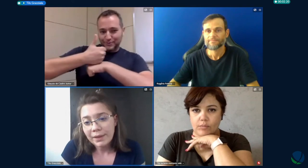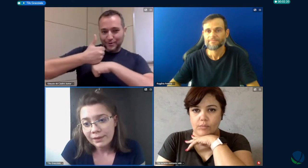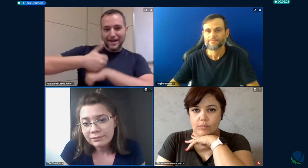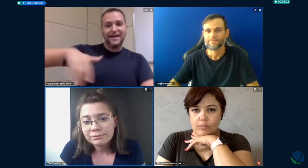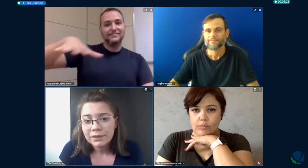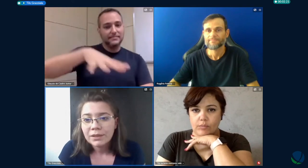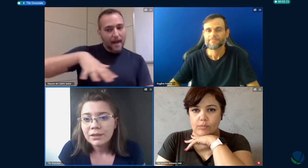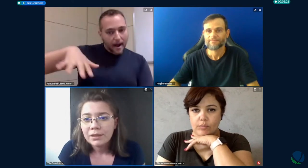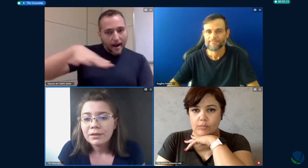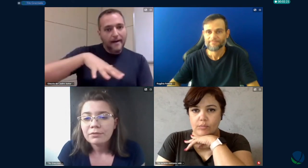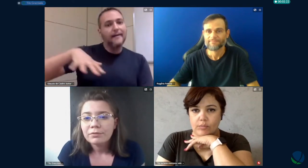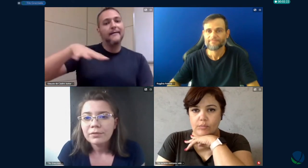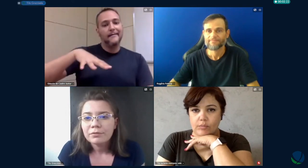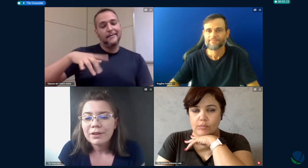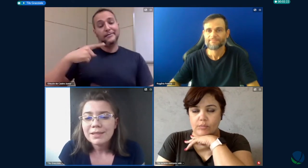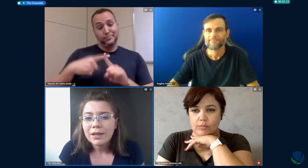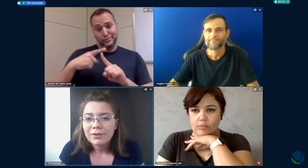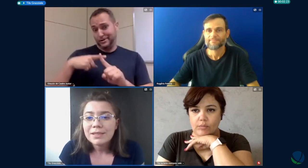Também